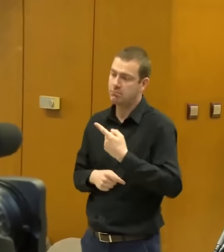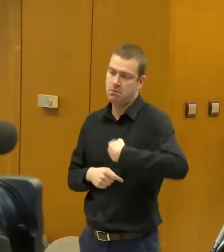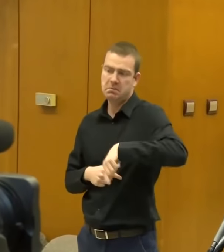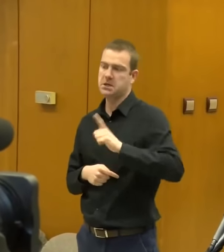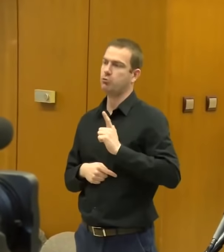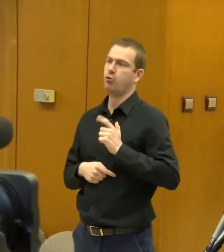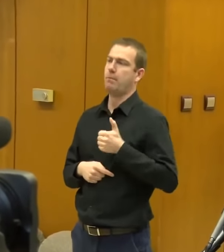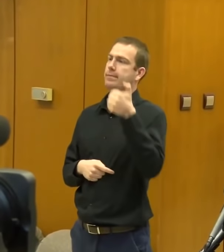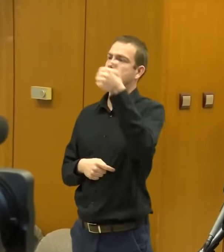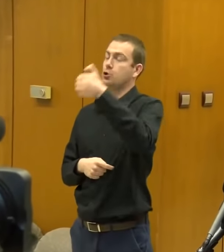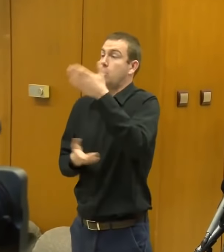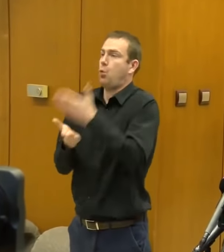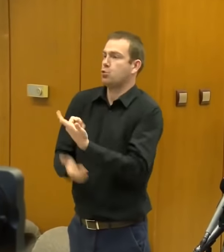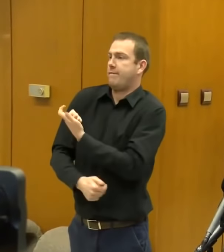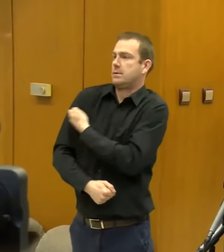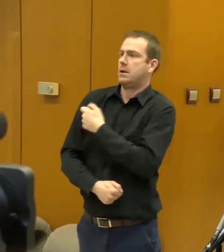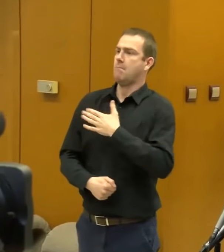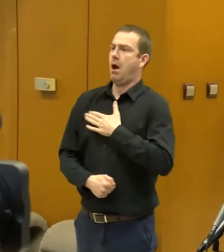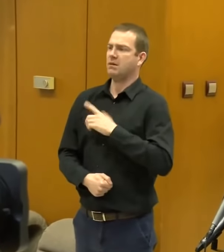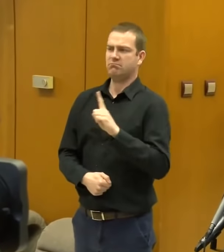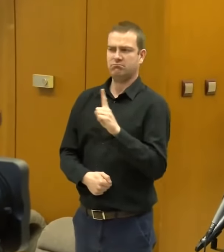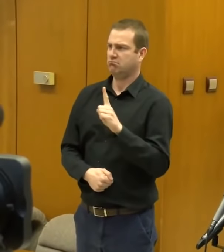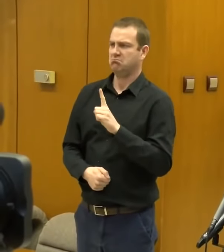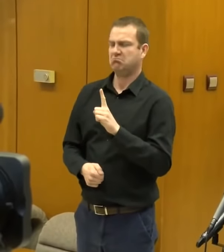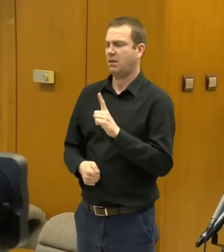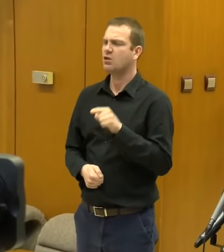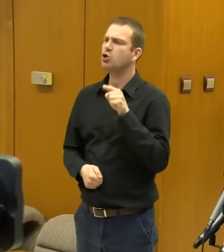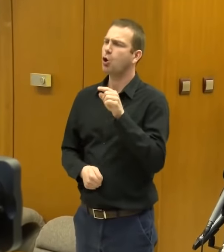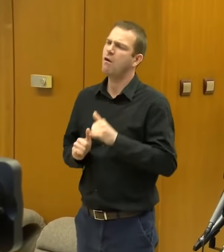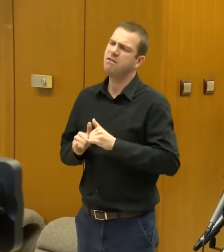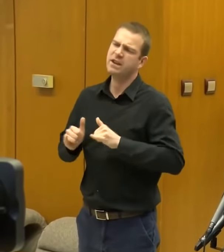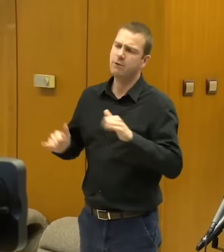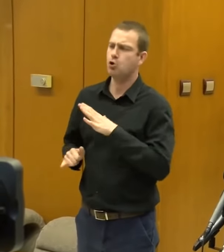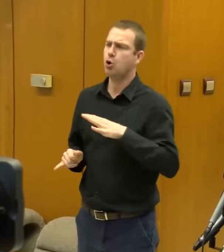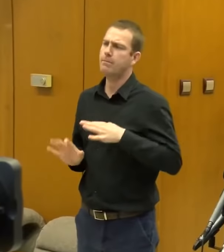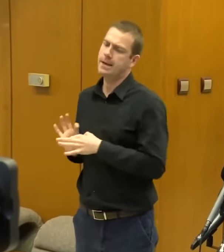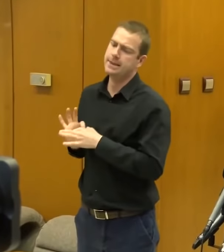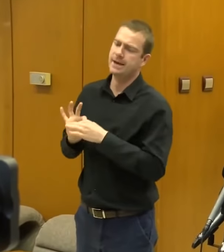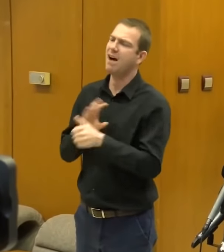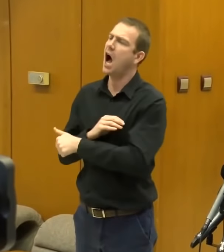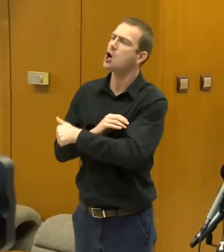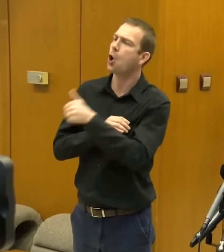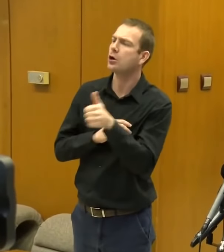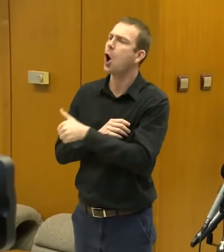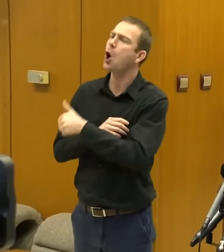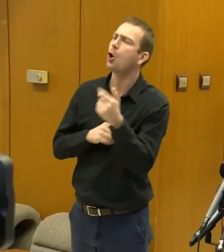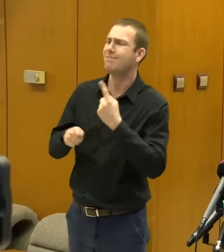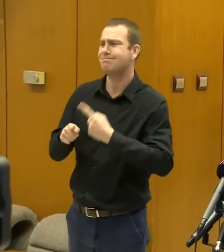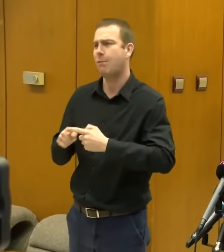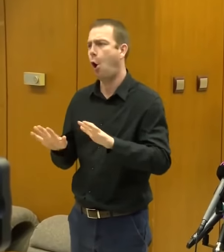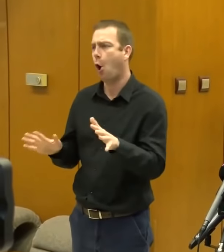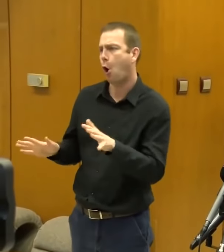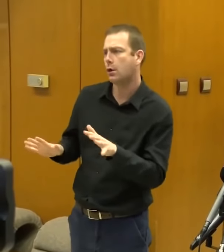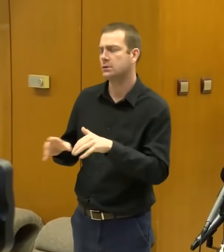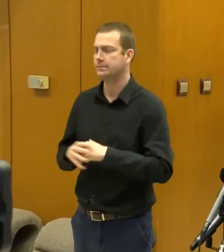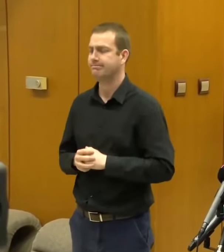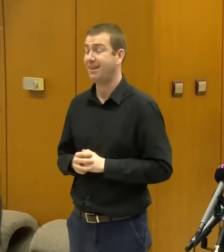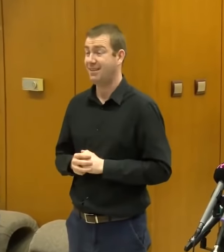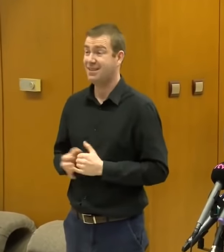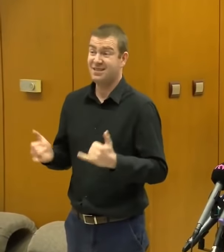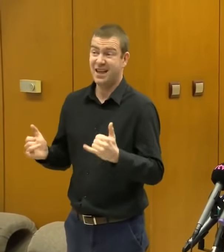to príde o týždeň, o dva. Takýto vývoj trvá normálne rok a rok a pol, ale pretože je